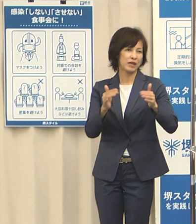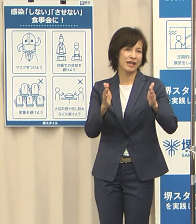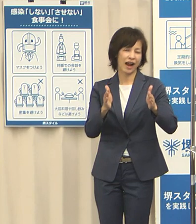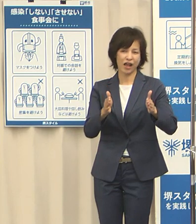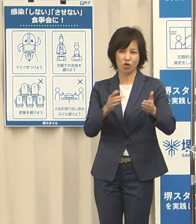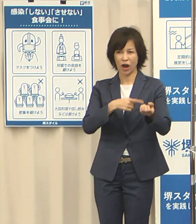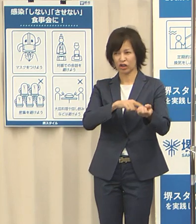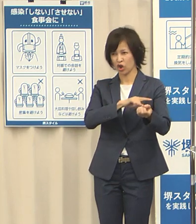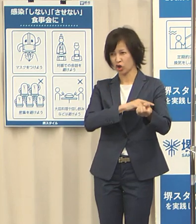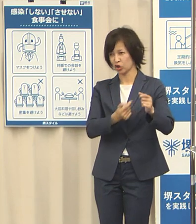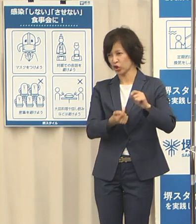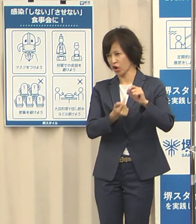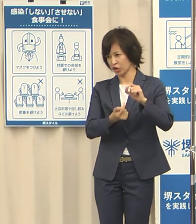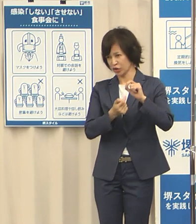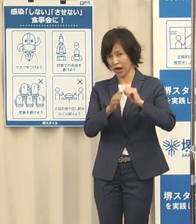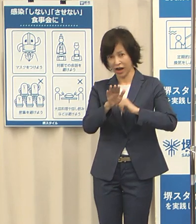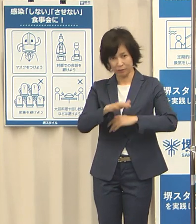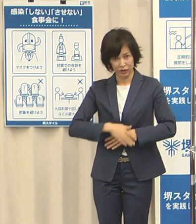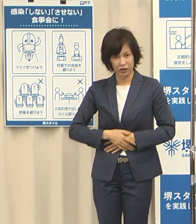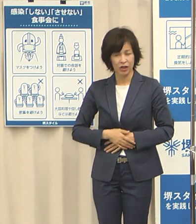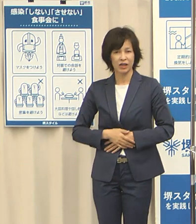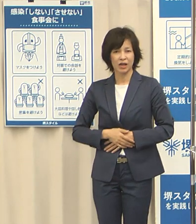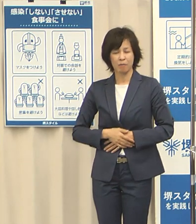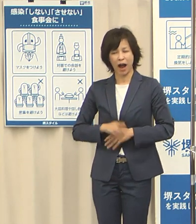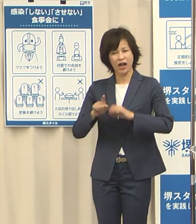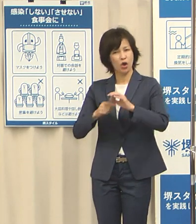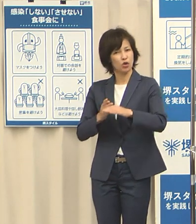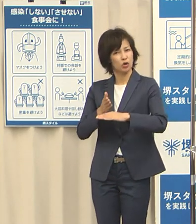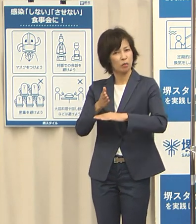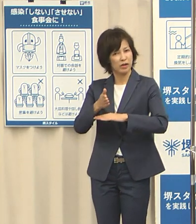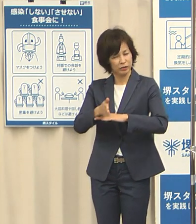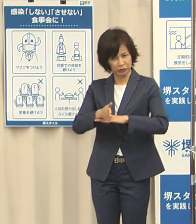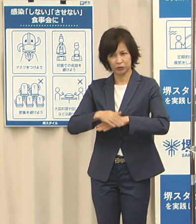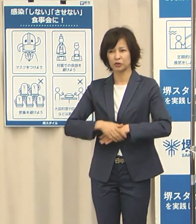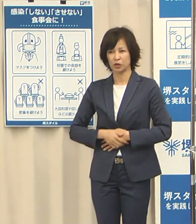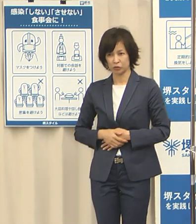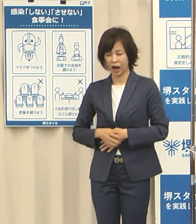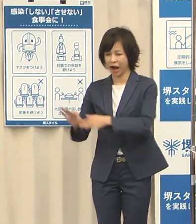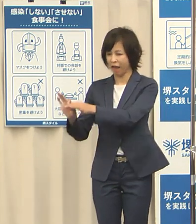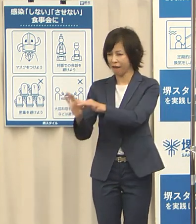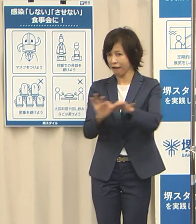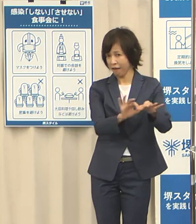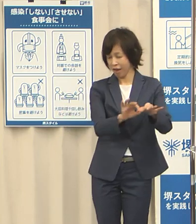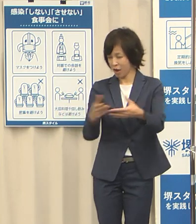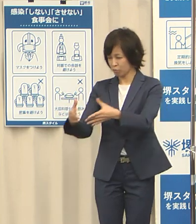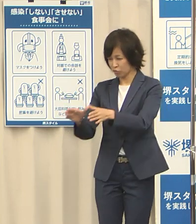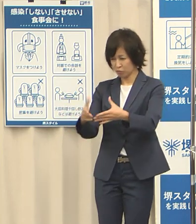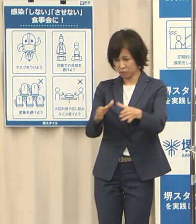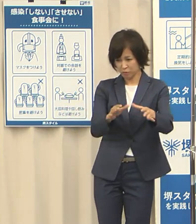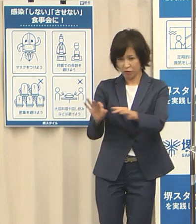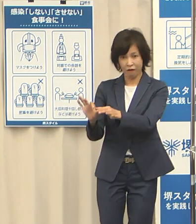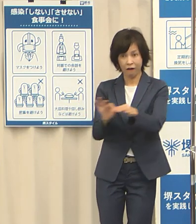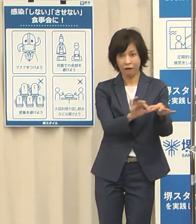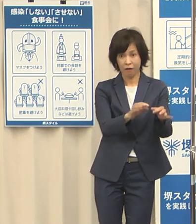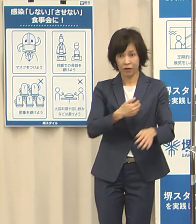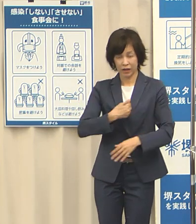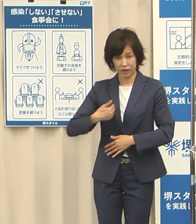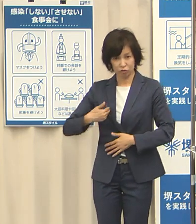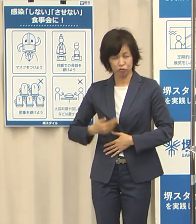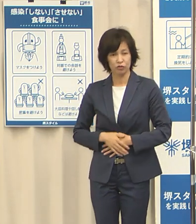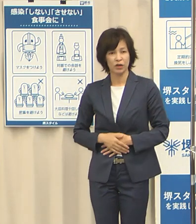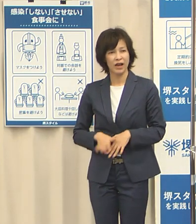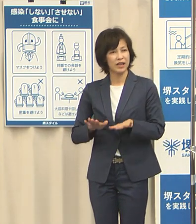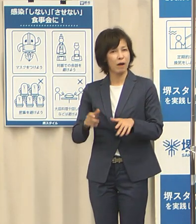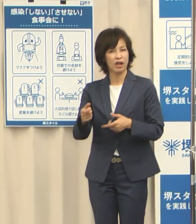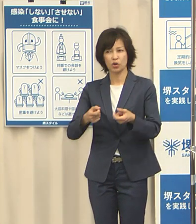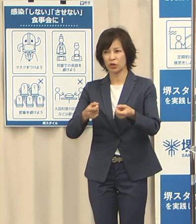こは局を飛び越えるというかですね、横串を刺すことができるんですね。ですから今その調整が